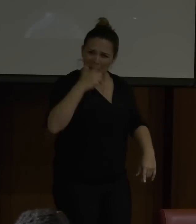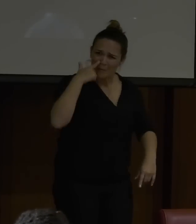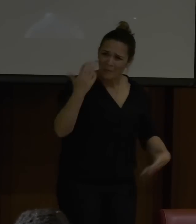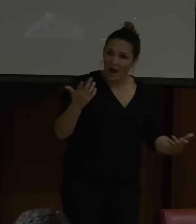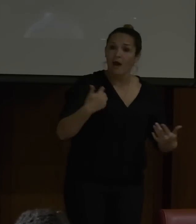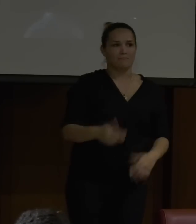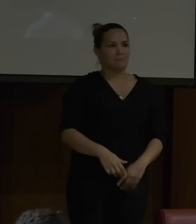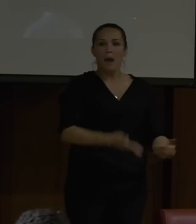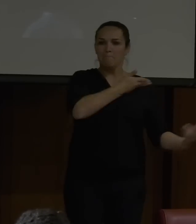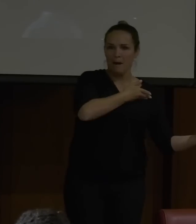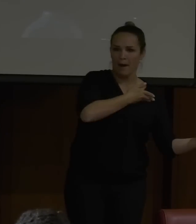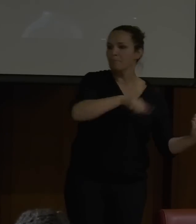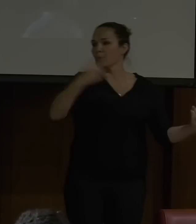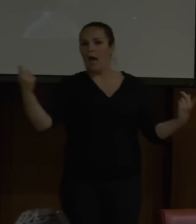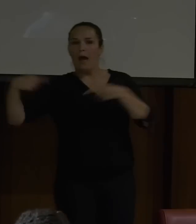tenía otra.